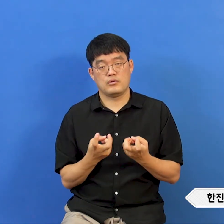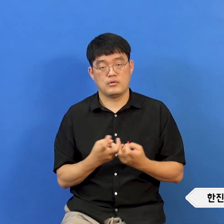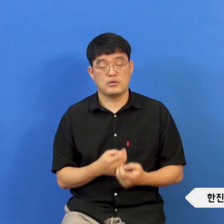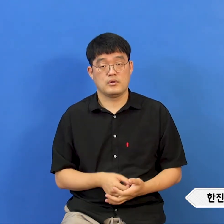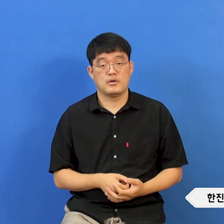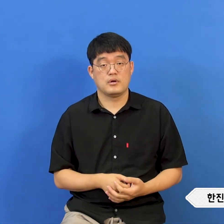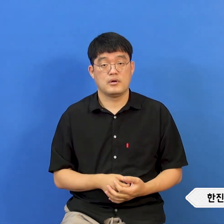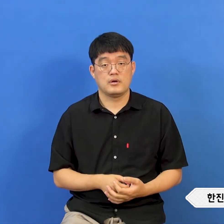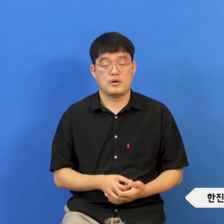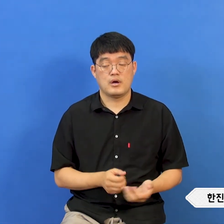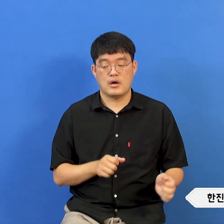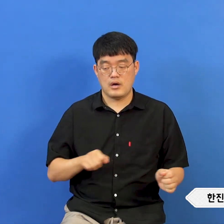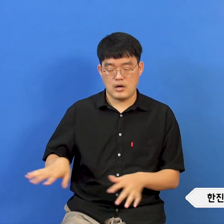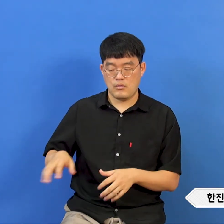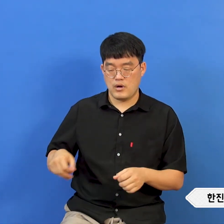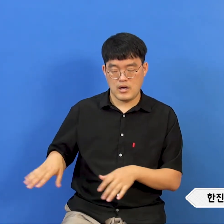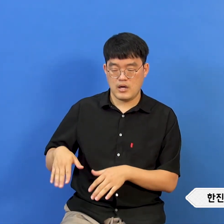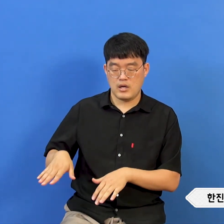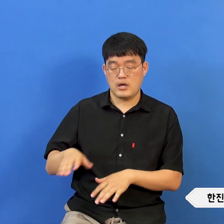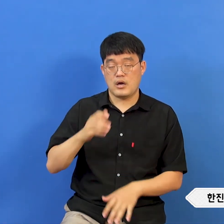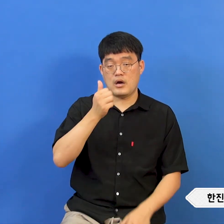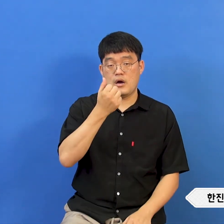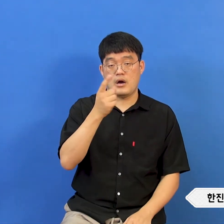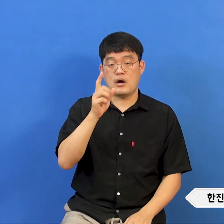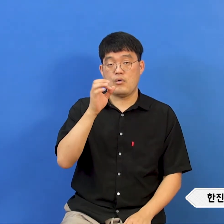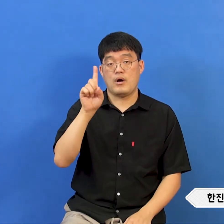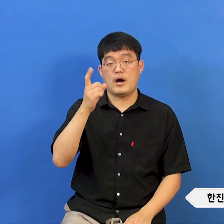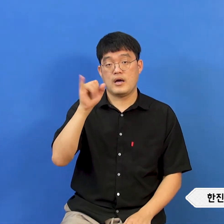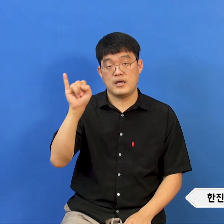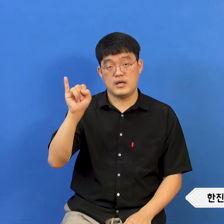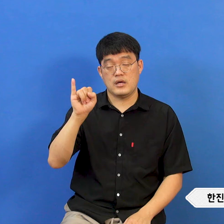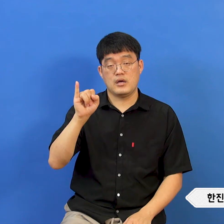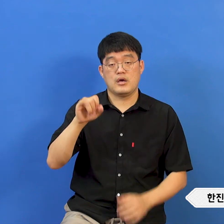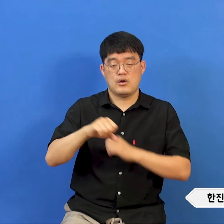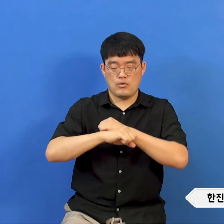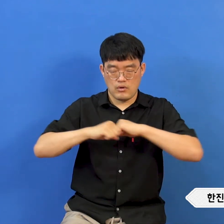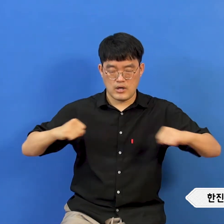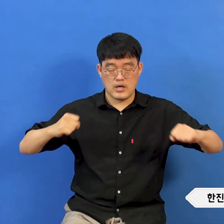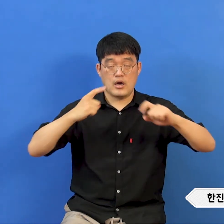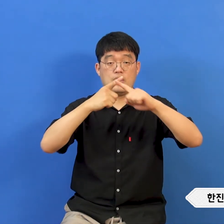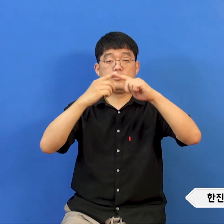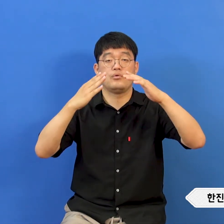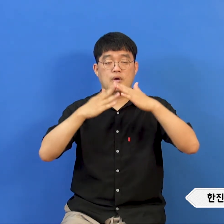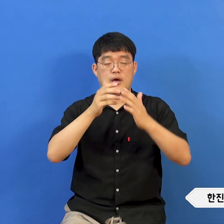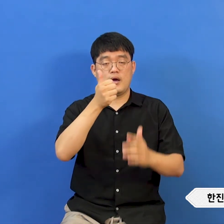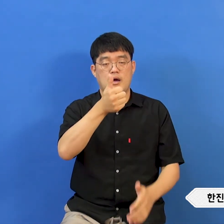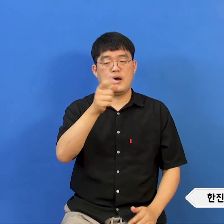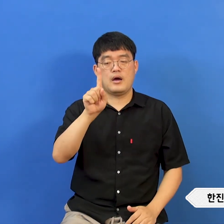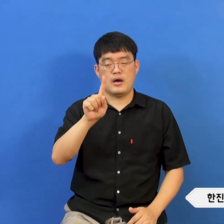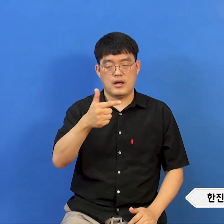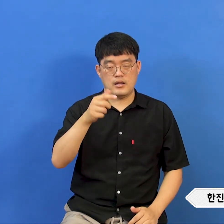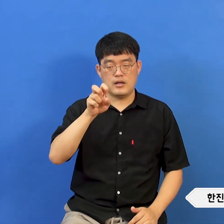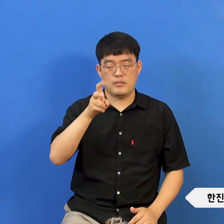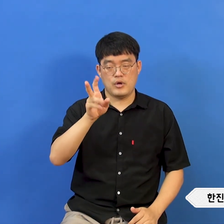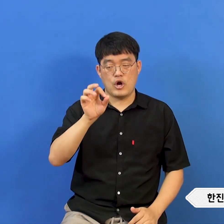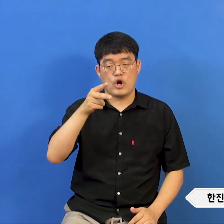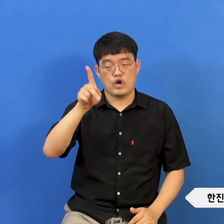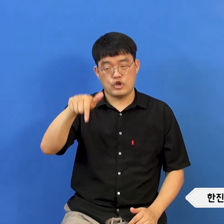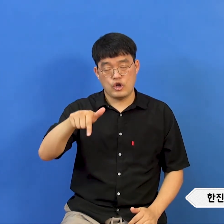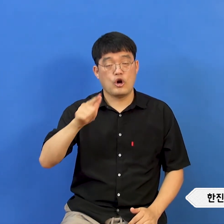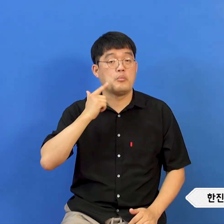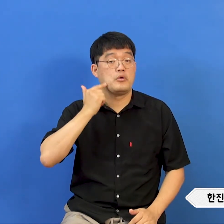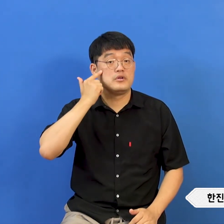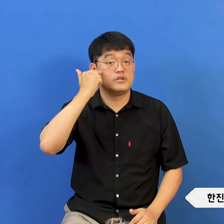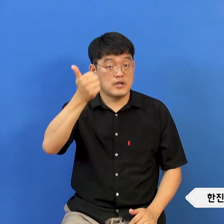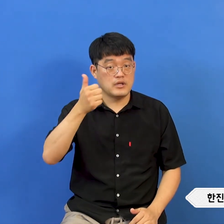하와이 광야교회의 한명덕 목사는 스스로 인생 망치는 길을 택했습니다. 교단에 붙어